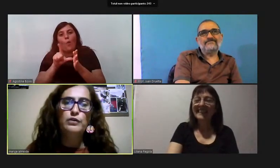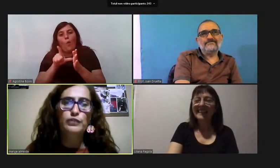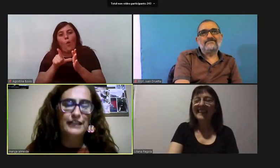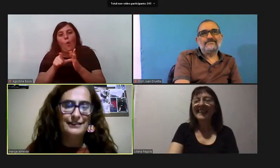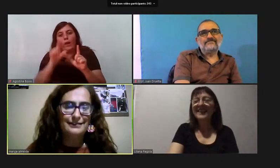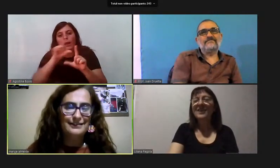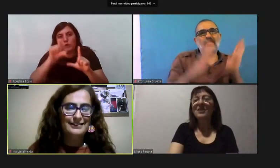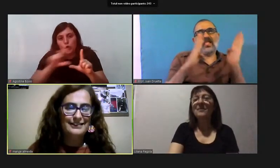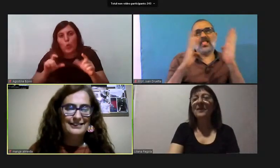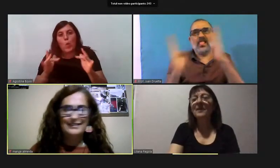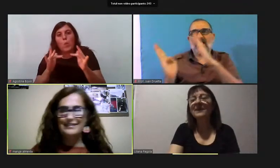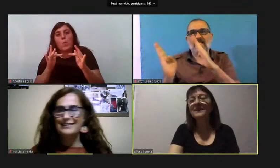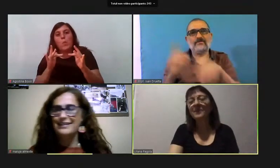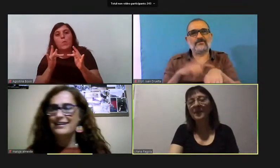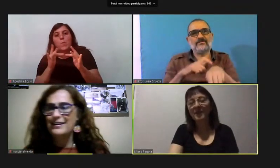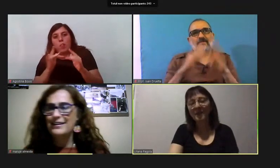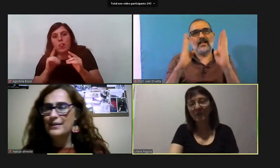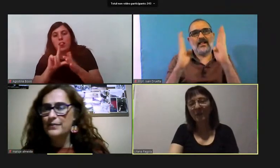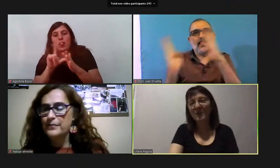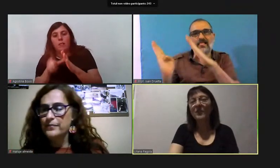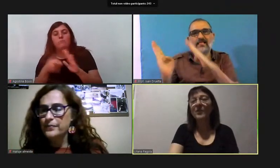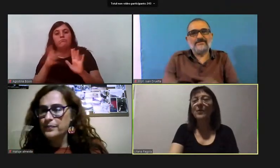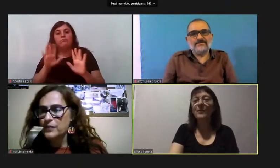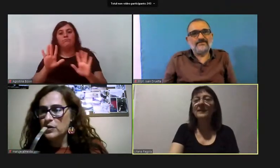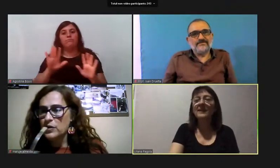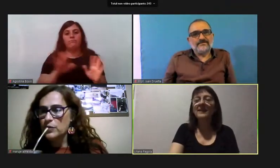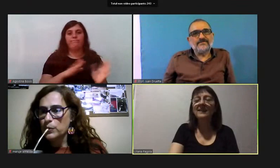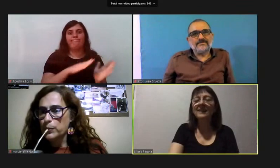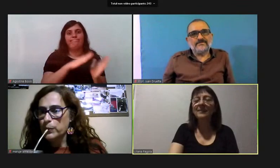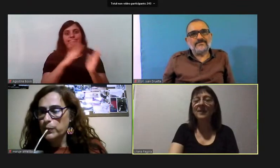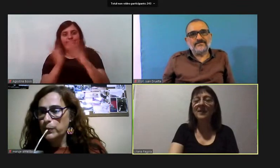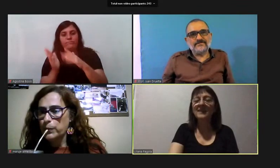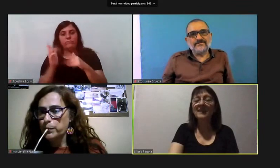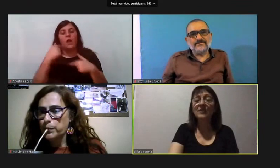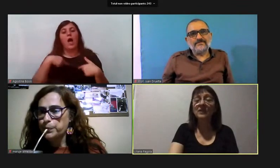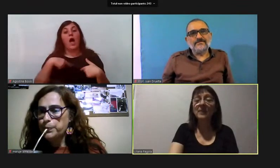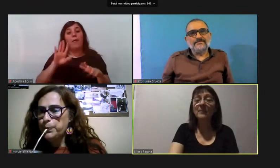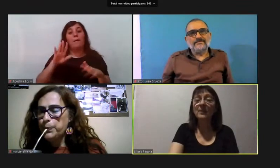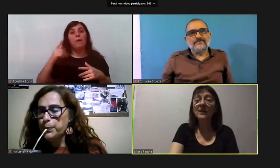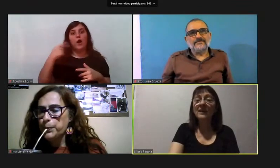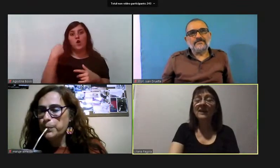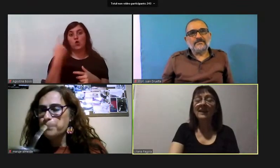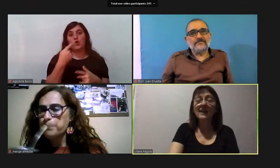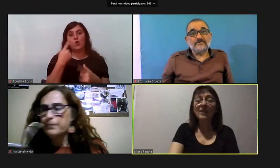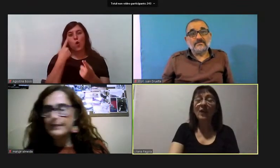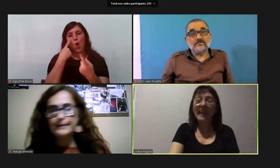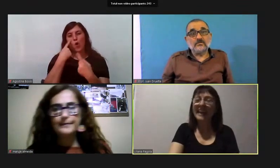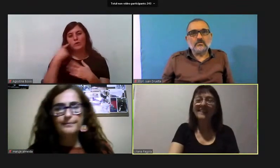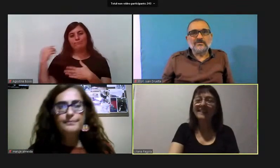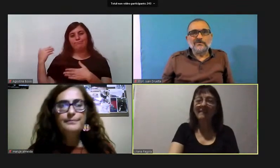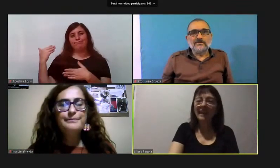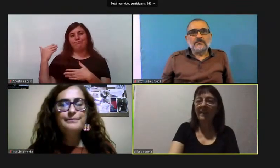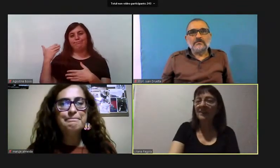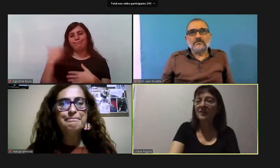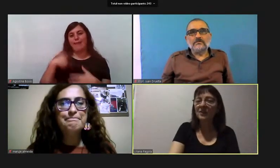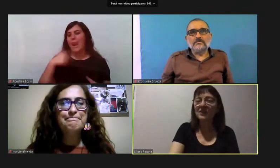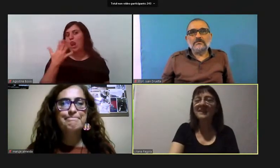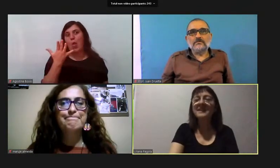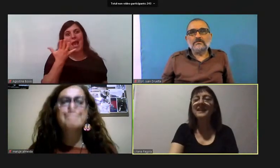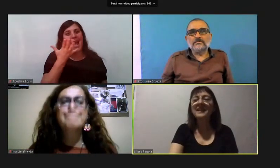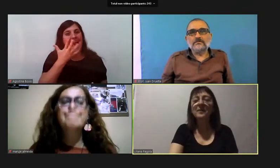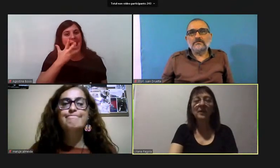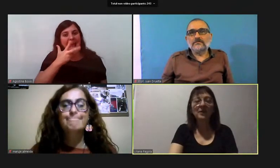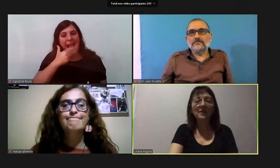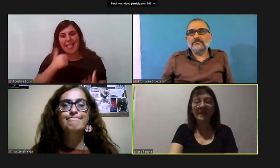poco a nosotras. Pero además, bueno, conociéndonos desde hace tanto tiempo, nos encanta hablar de esto.